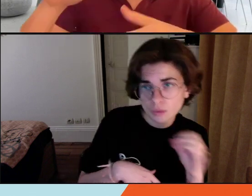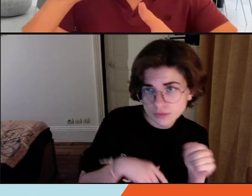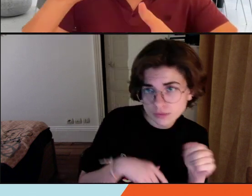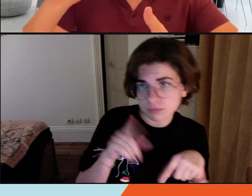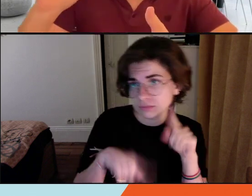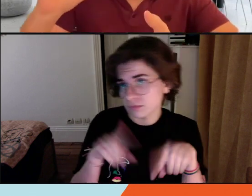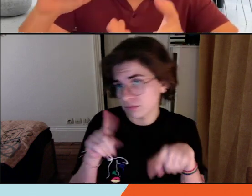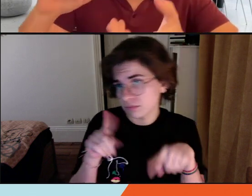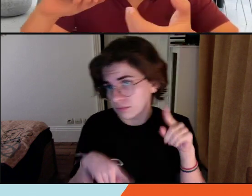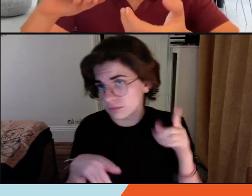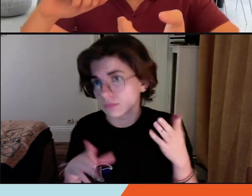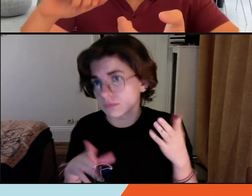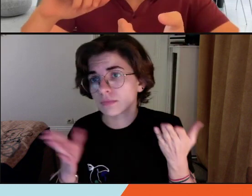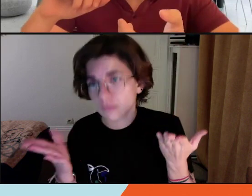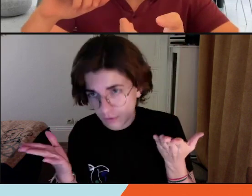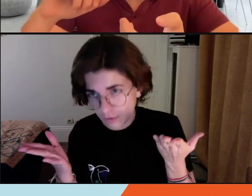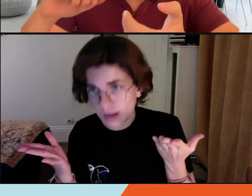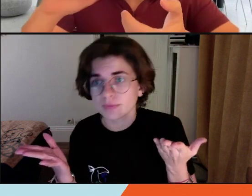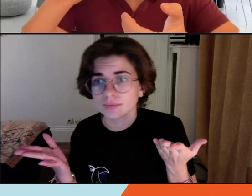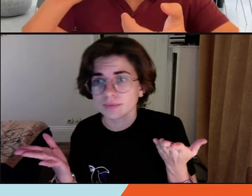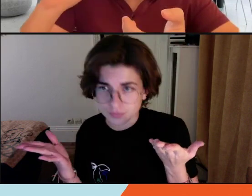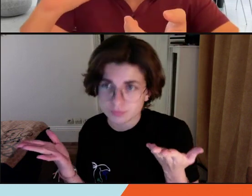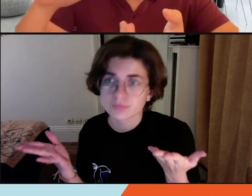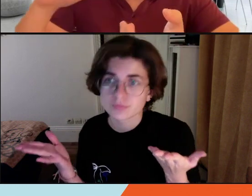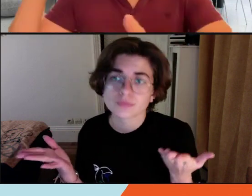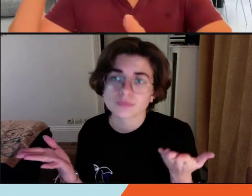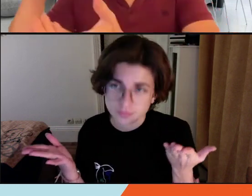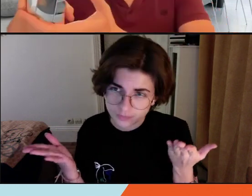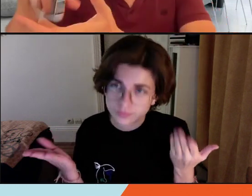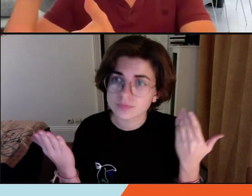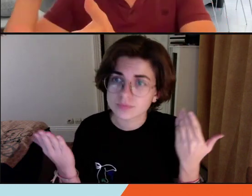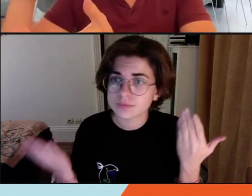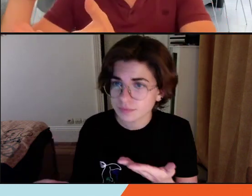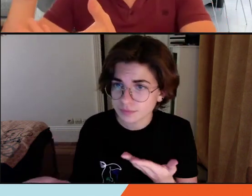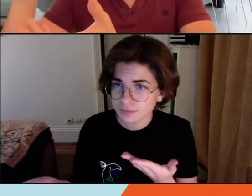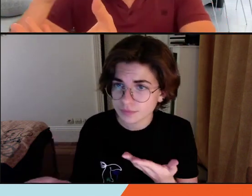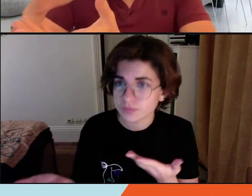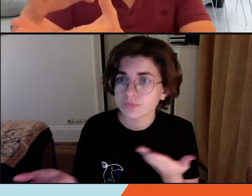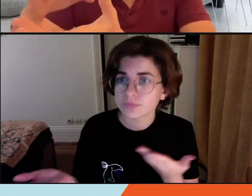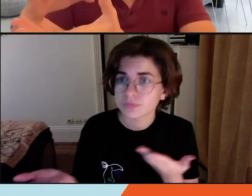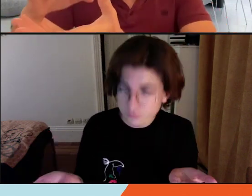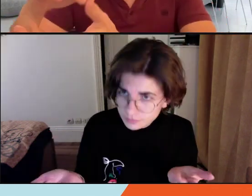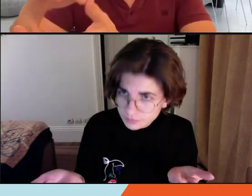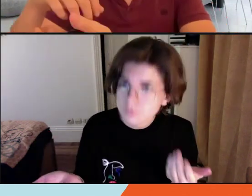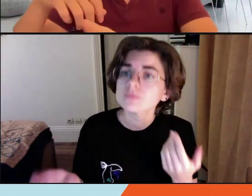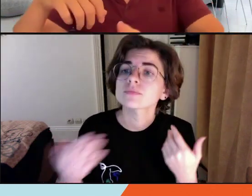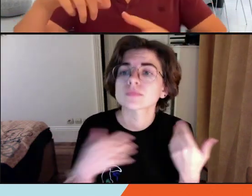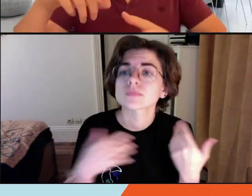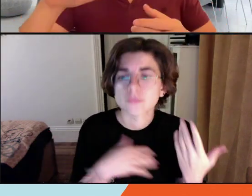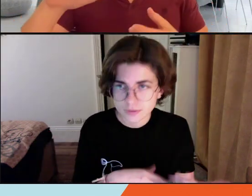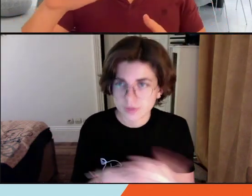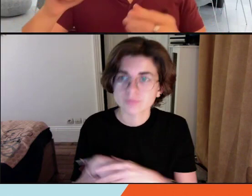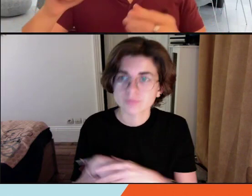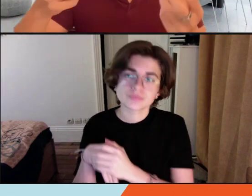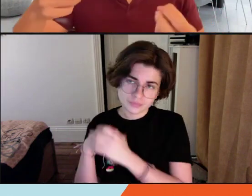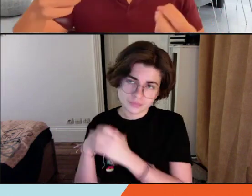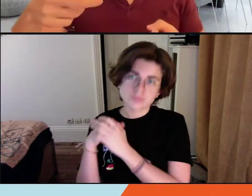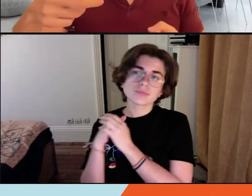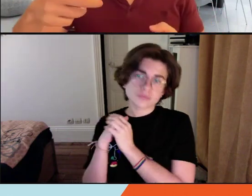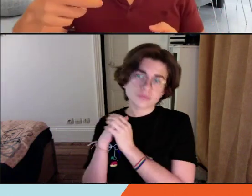son, faut allumer. Voilà. Faut allumer le son. Tu allumes Ava, le micro. Et ensuite, Android va te